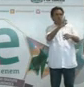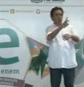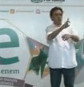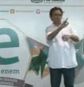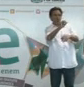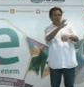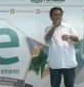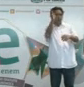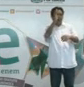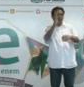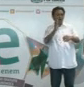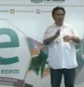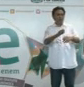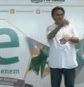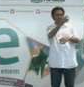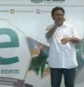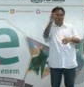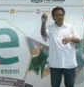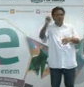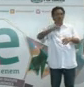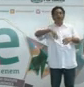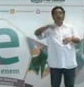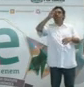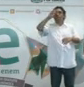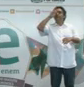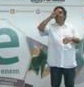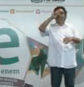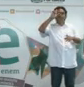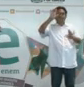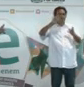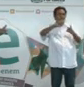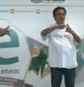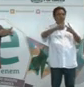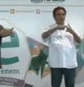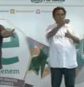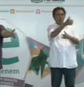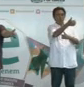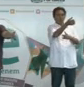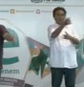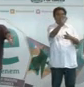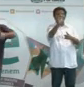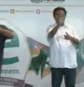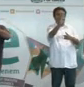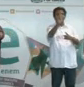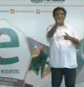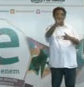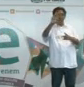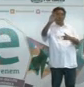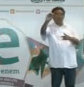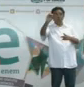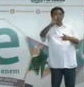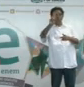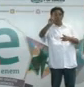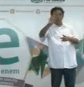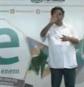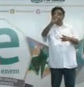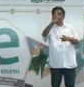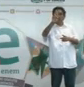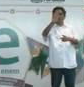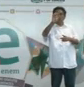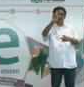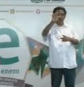Brasil. Normalmente isso é deixado de lado. Beleza. Barroco, que é 1600, que o maior nome é Gregório de Matos,